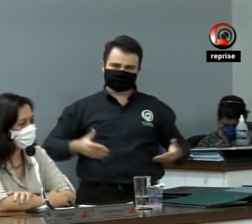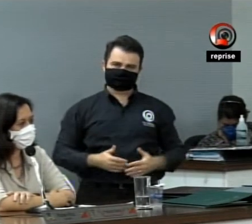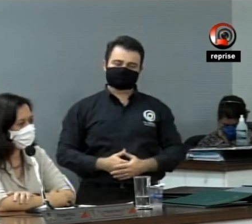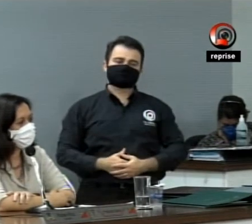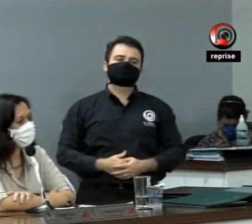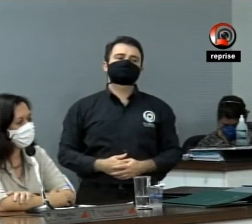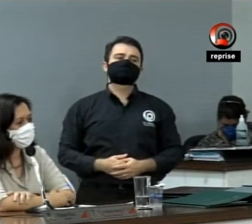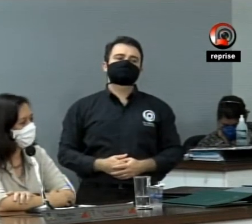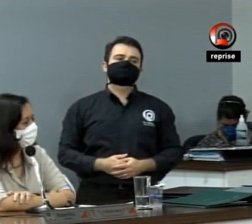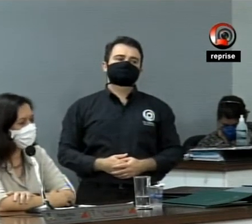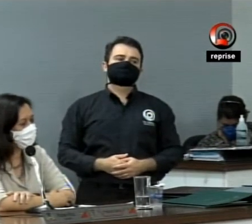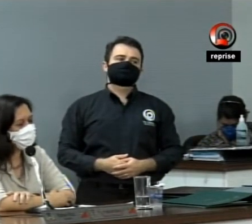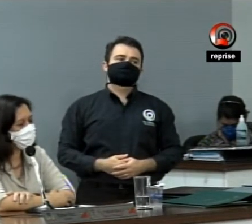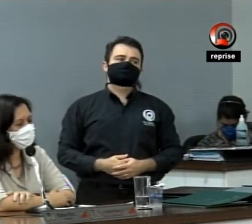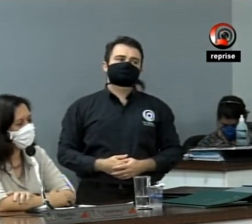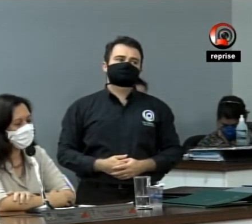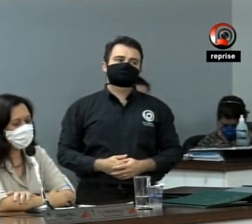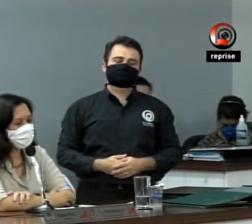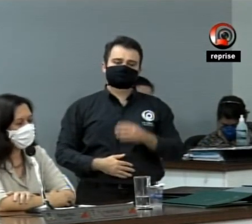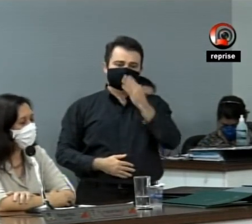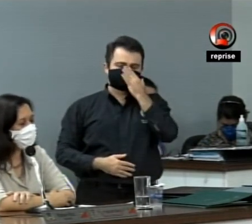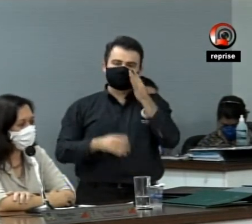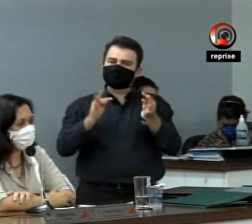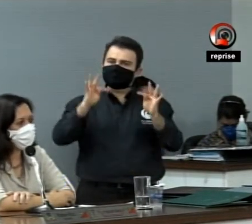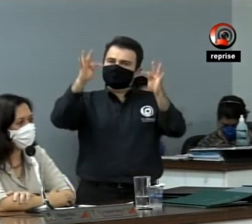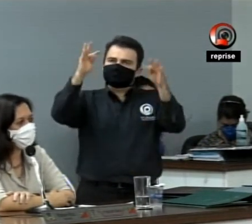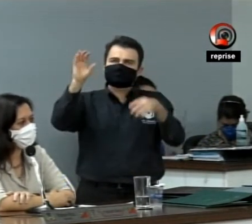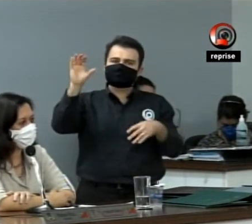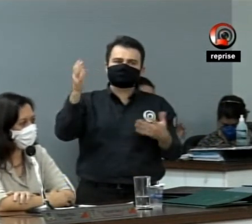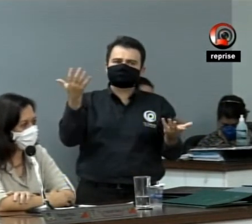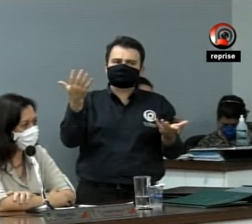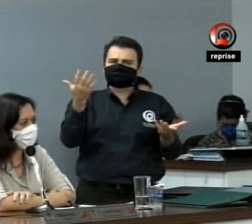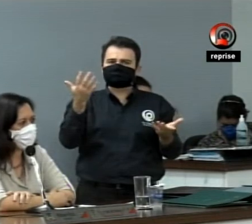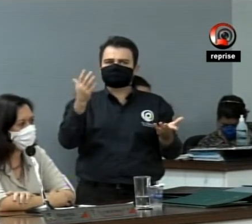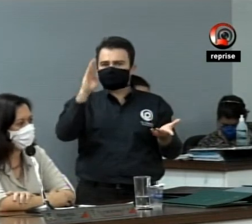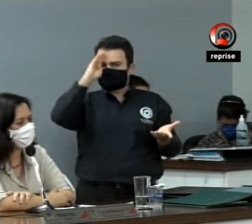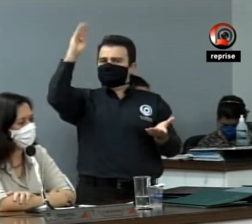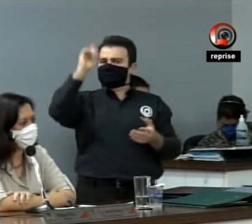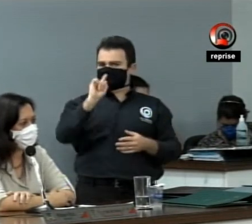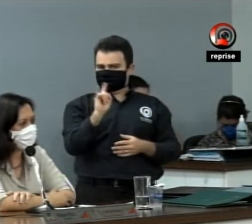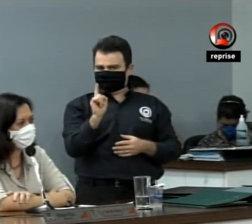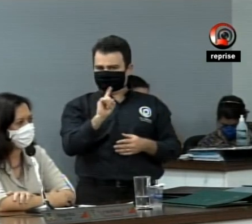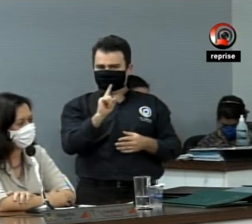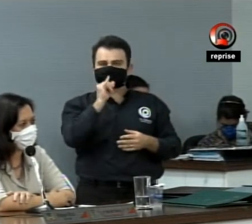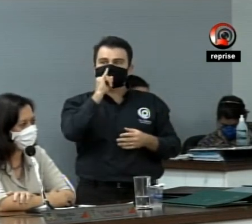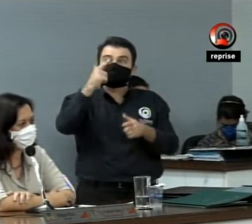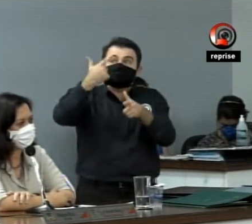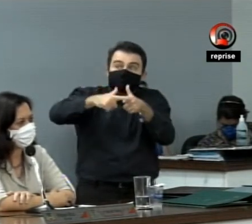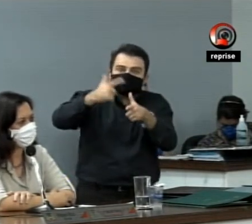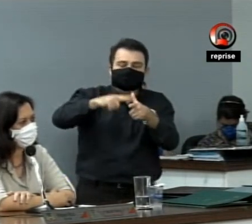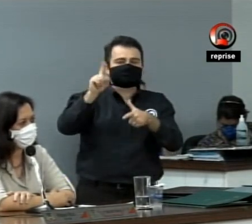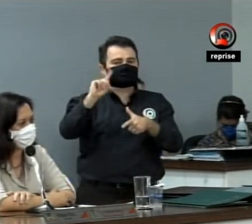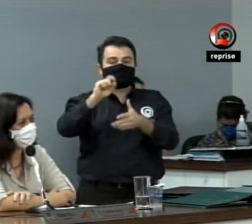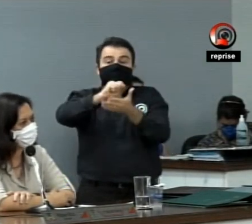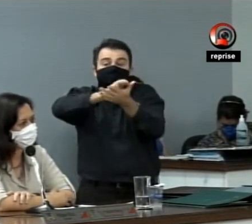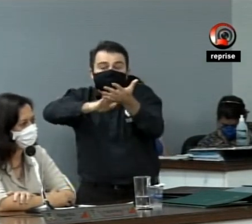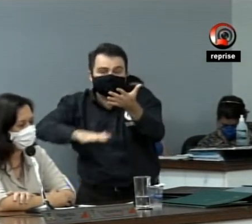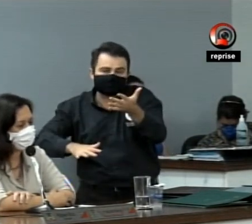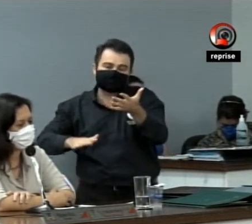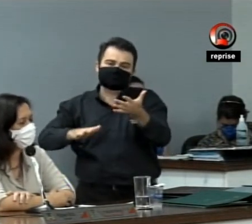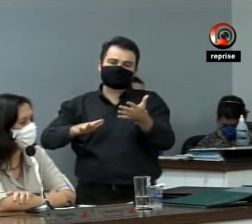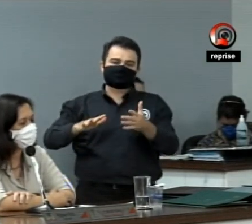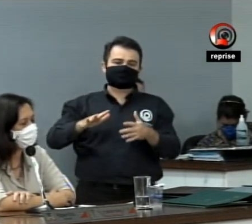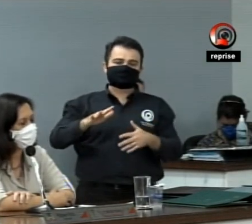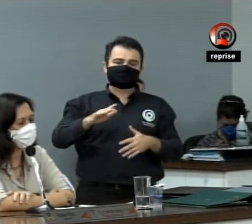Então, não foi feito investimento tecnológico Não, nenhum. porque não foi o que eles apontaram como o maior problema para o desenvolvimento das atividades pedagógicas. Eles